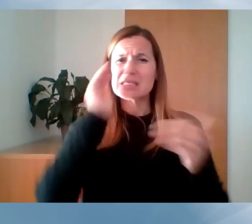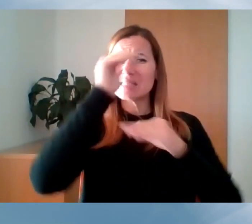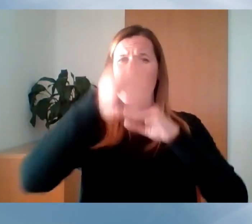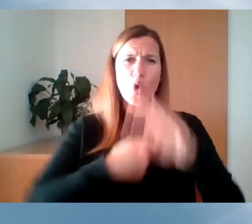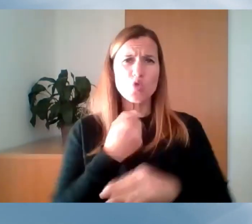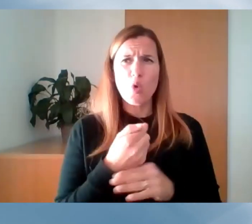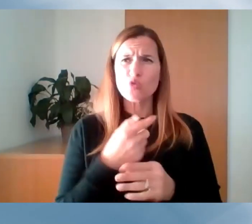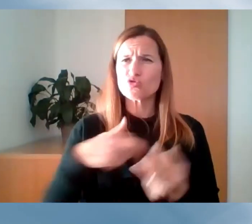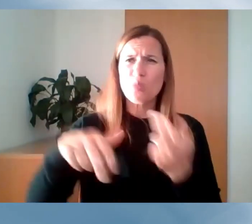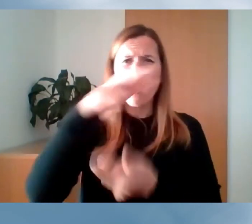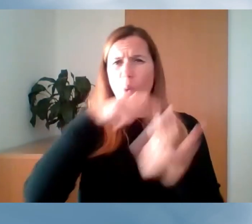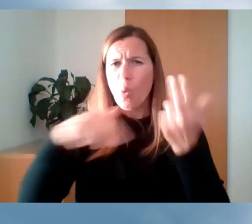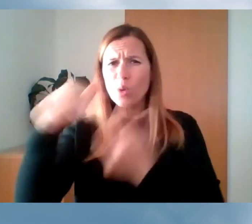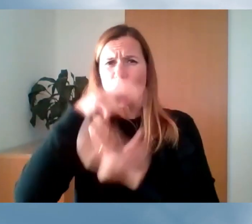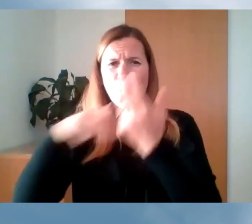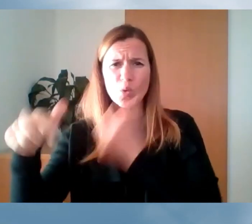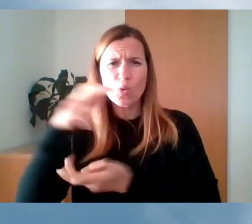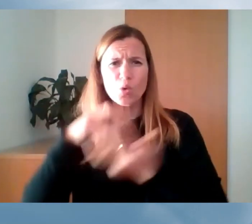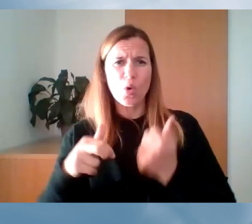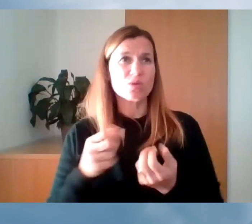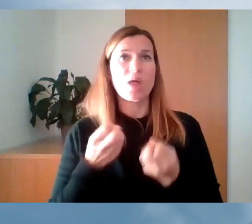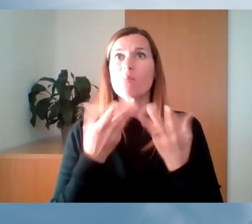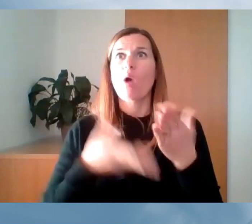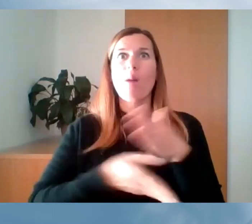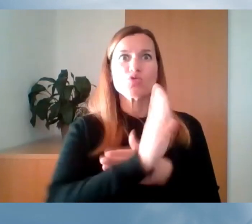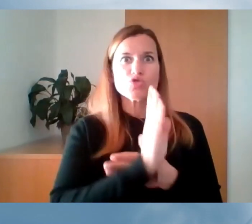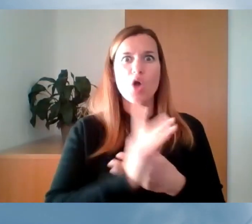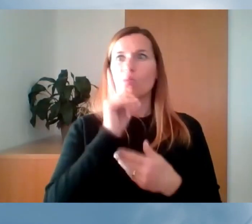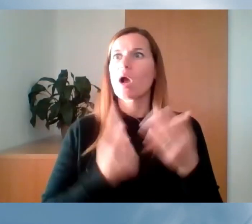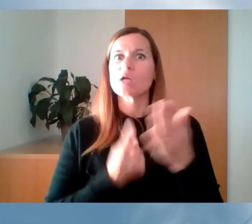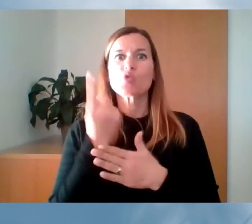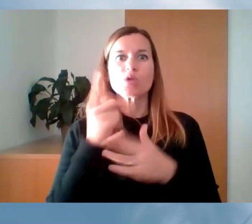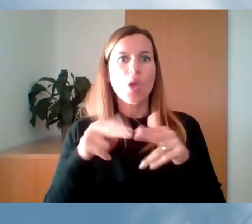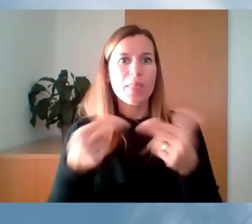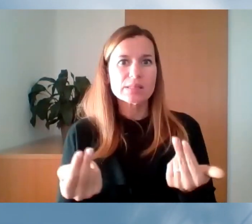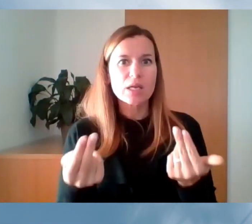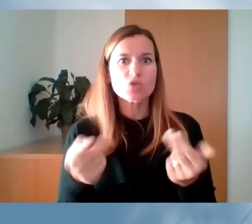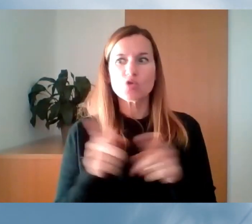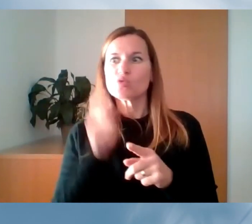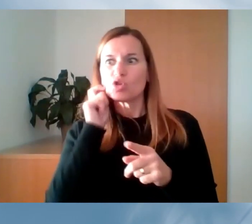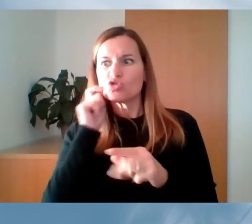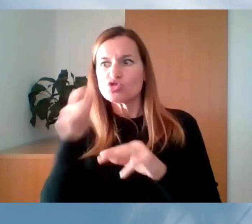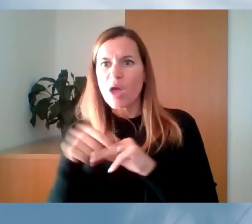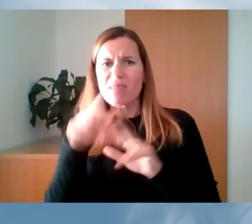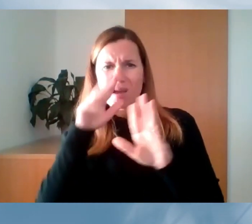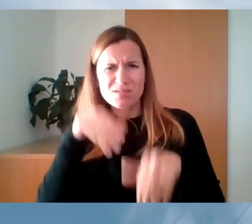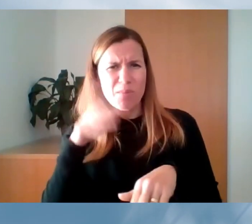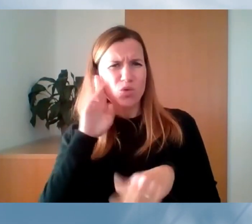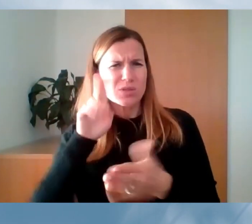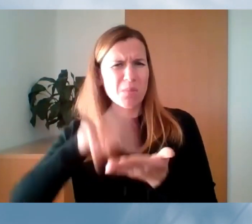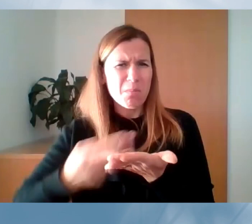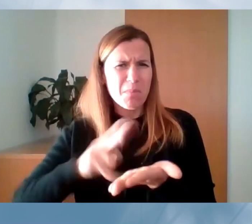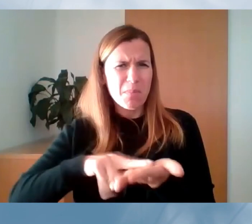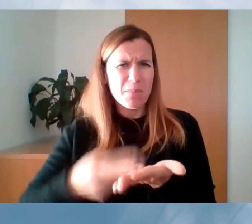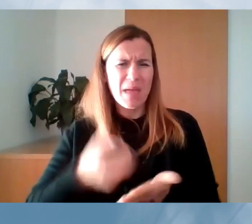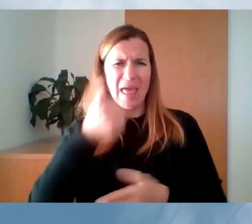celo noč rogovili. Glejte, ko celo noč rogovili, da ne bo kam šel, da se kaj ne bo zgodilo, tudi ta žena ne spi.